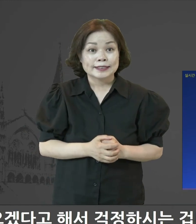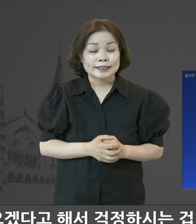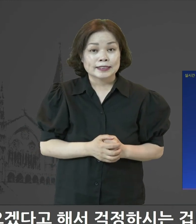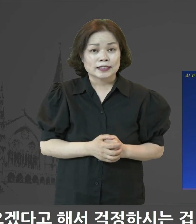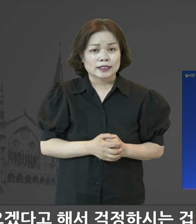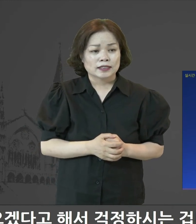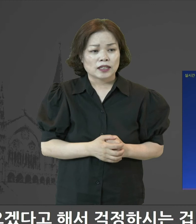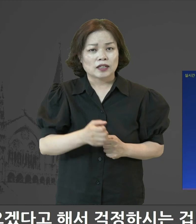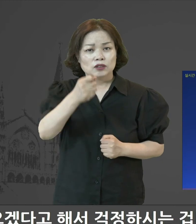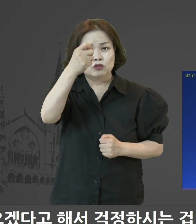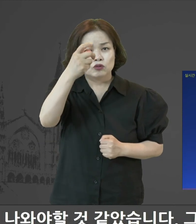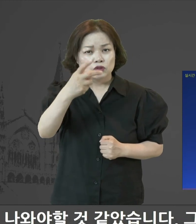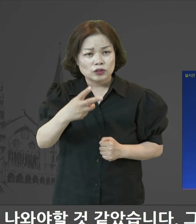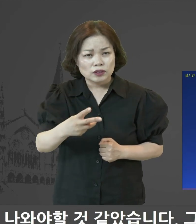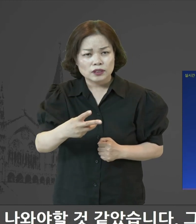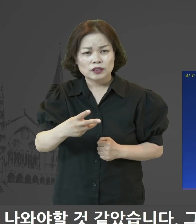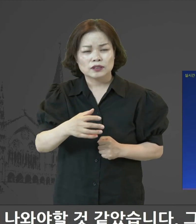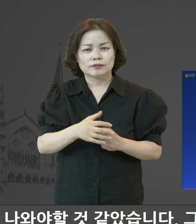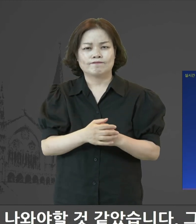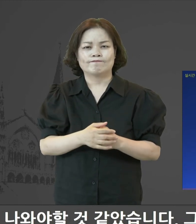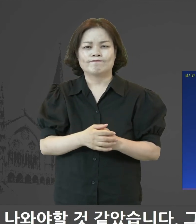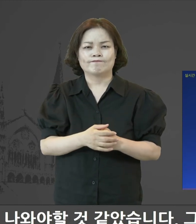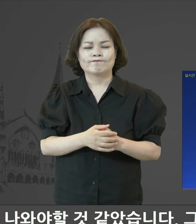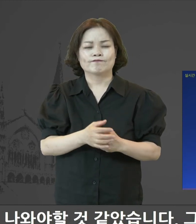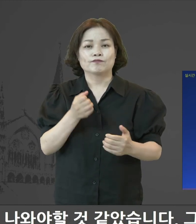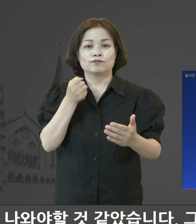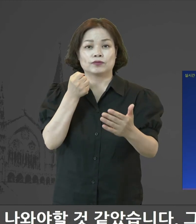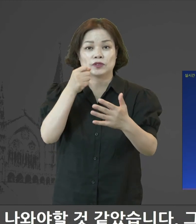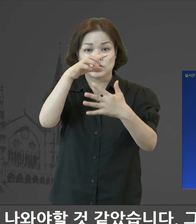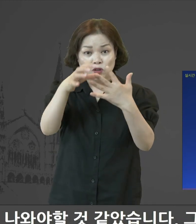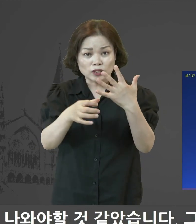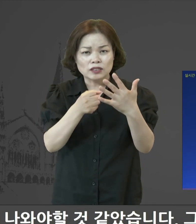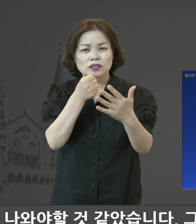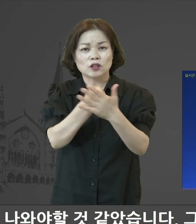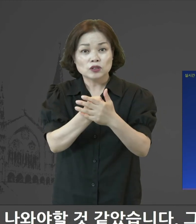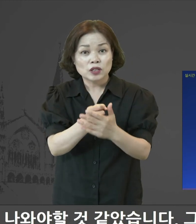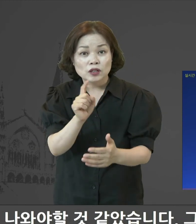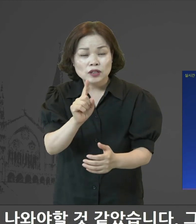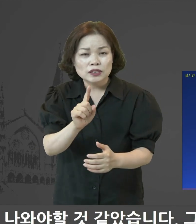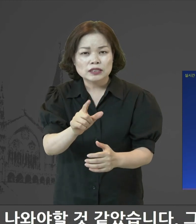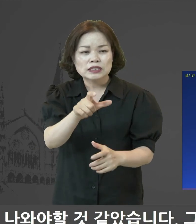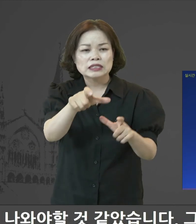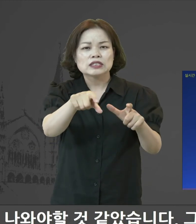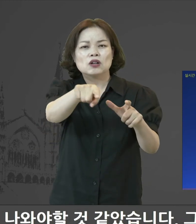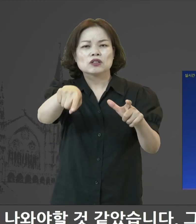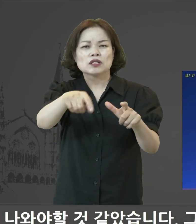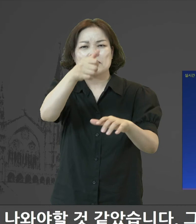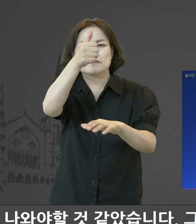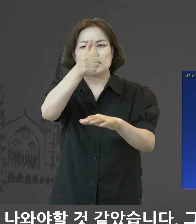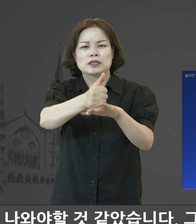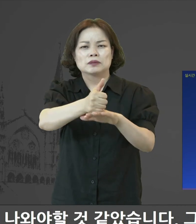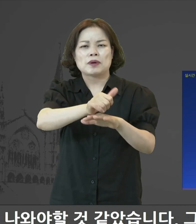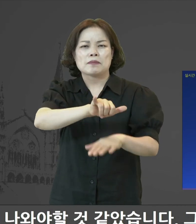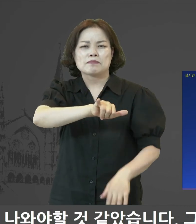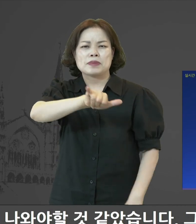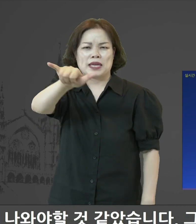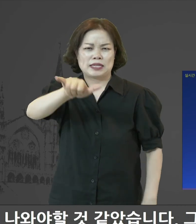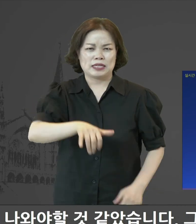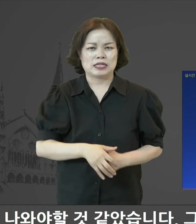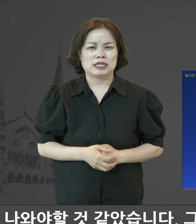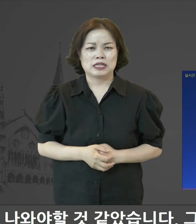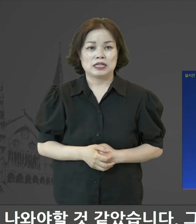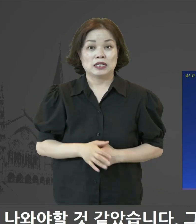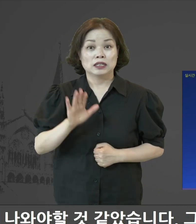해갖고 나오기로 간신히 결심을 하고 딱 한 게 그 지역에서 나오는 마지막 비행기였습니다.